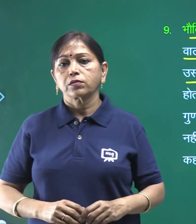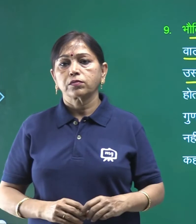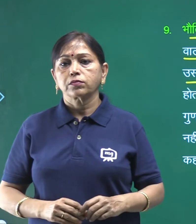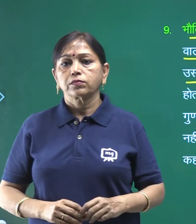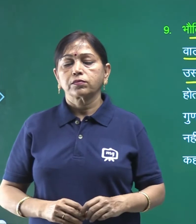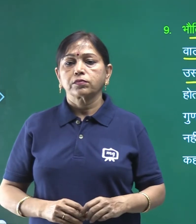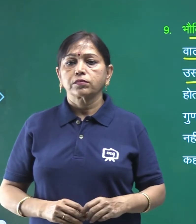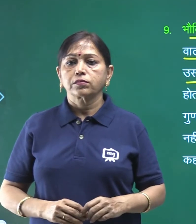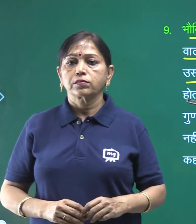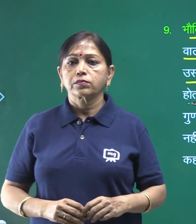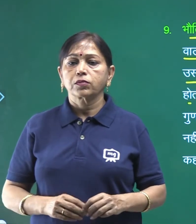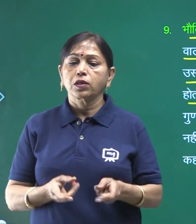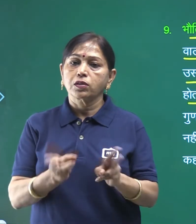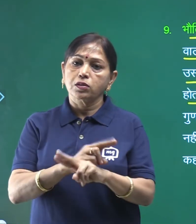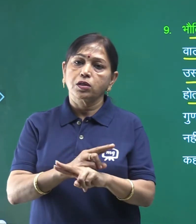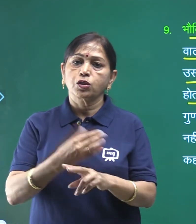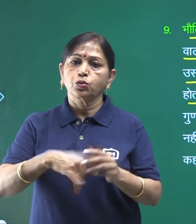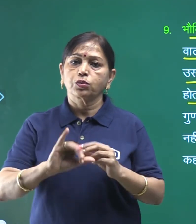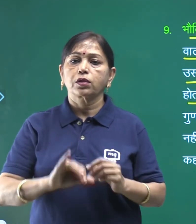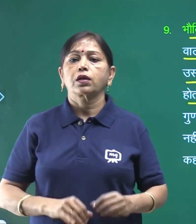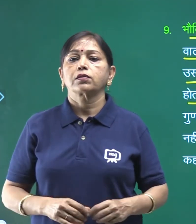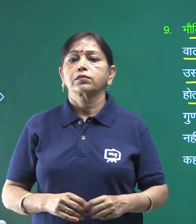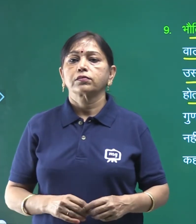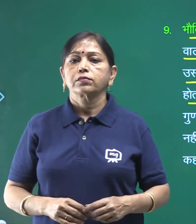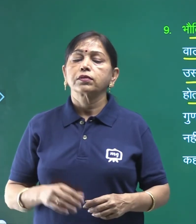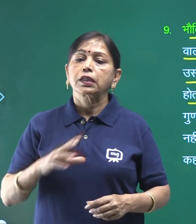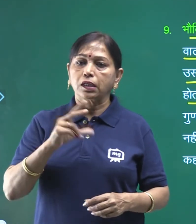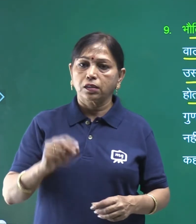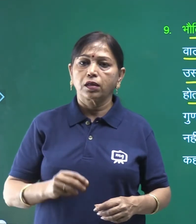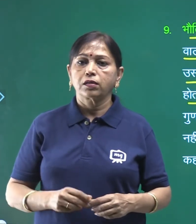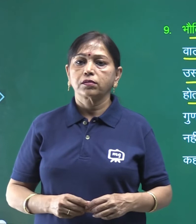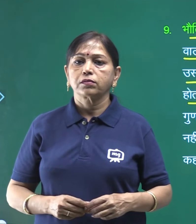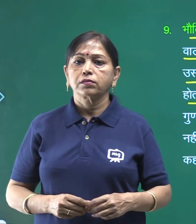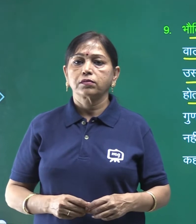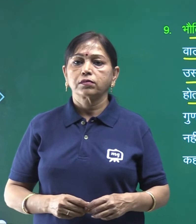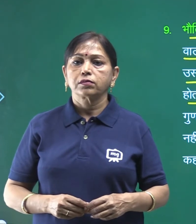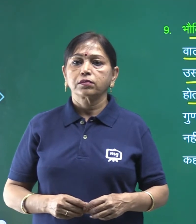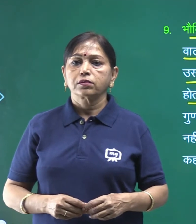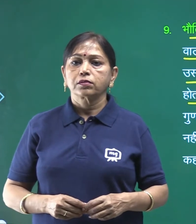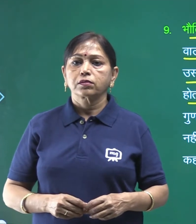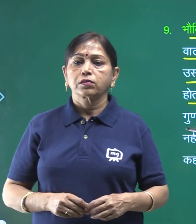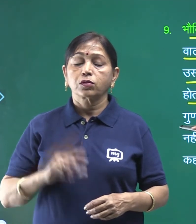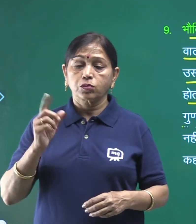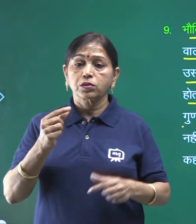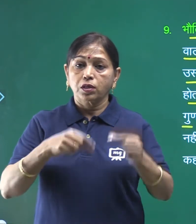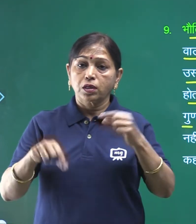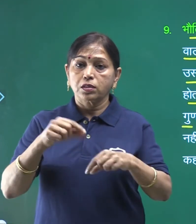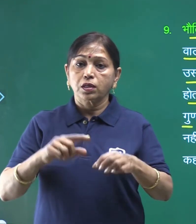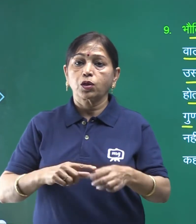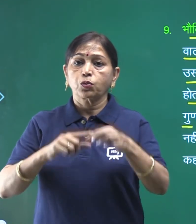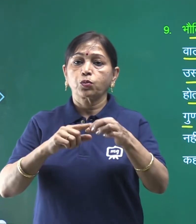परिवर्तन होता है तथा उसके रासायनिक गुण